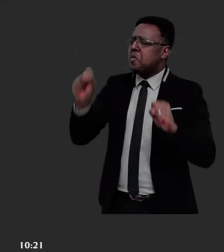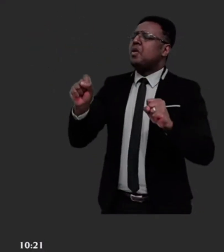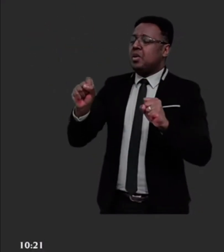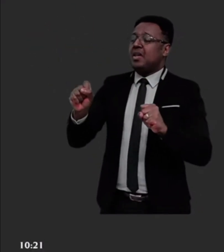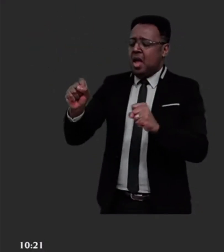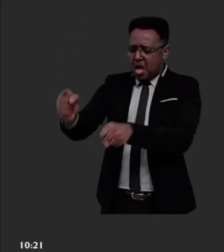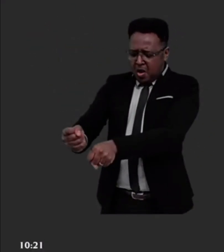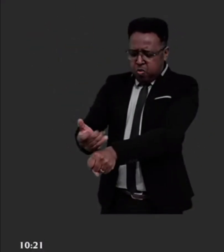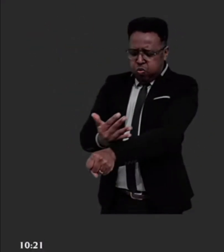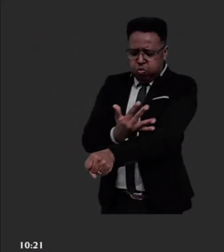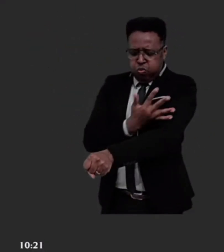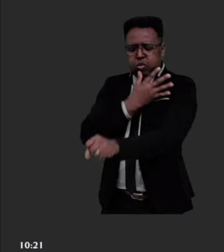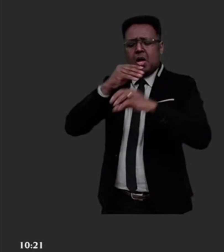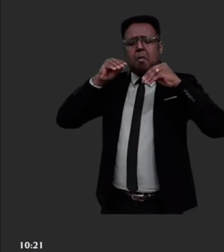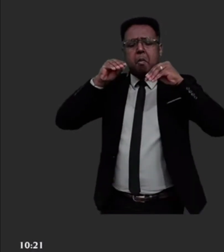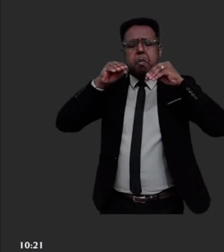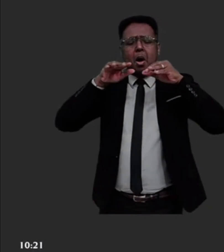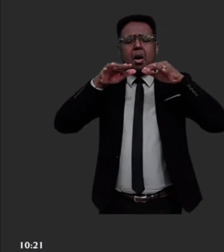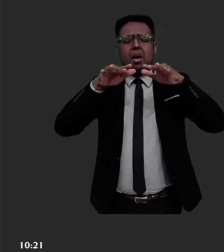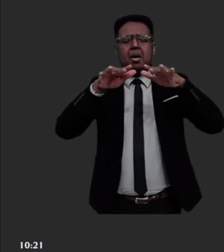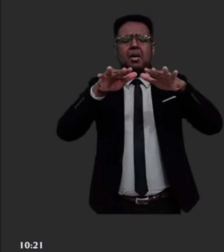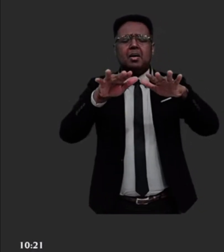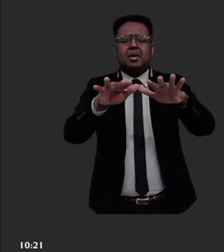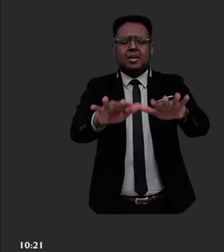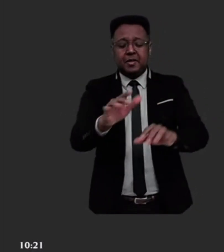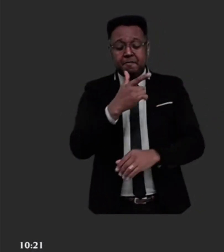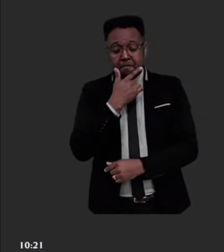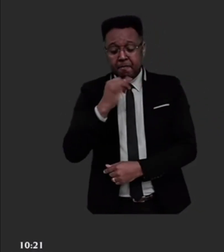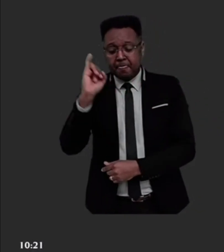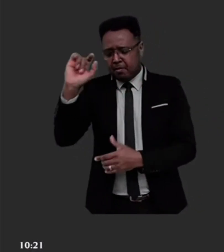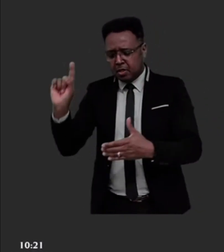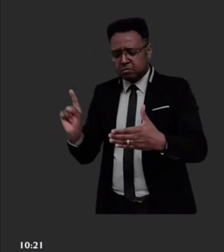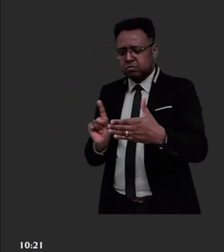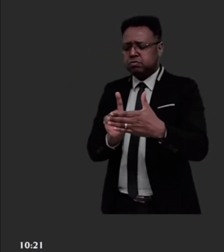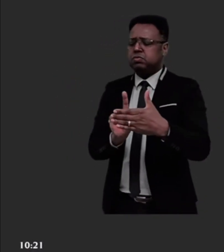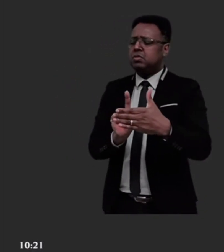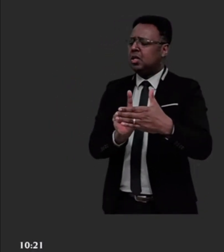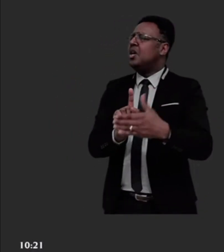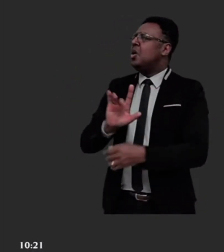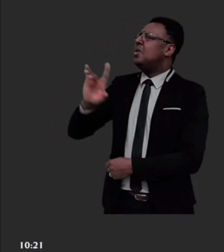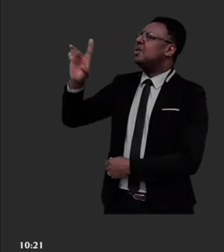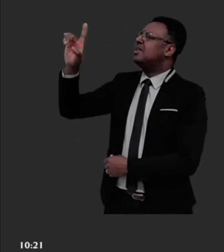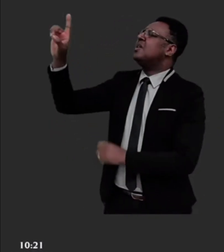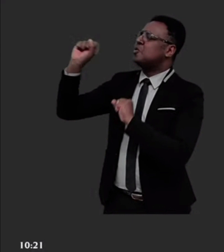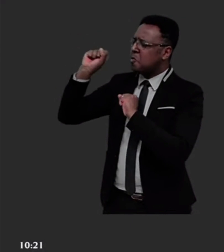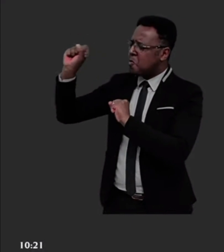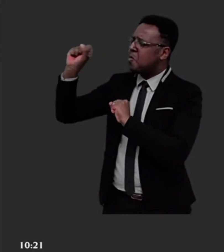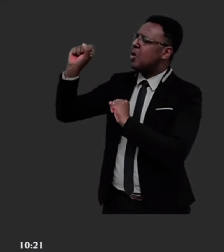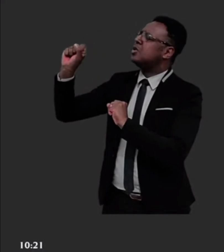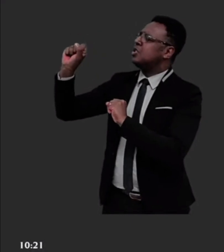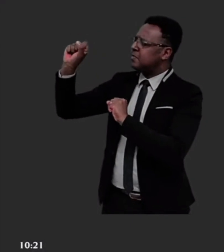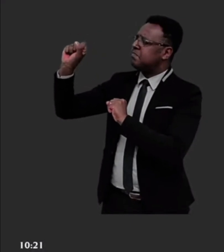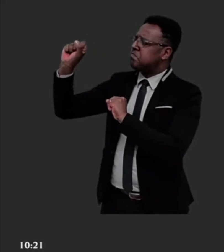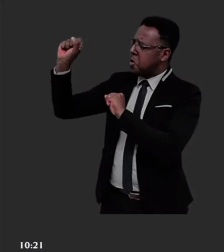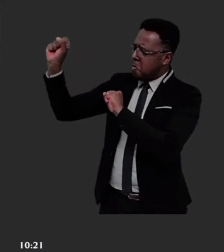Senhor. Pai, visite o teu servo que preside esse culto nesta manhã. Enche ele da tua glória e da